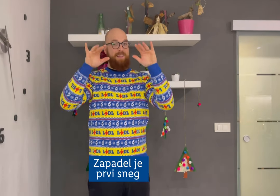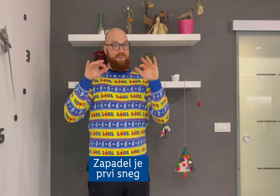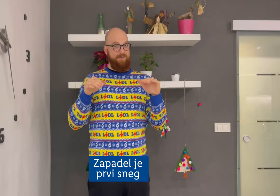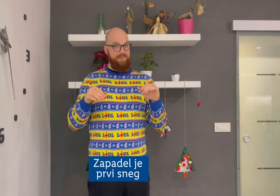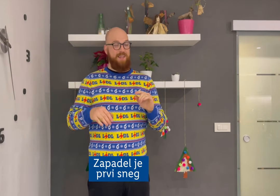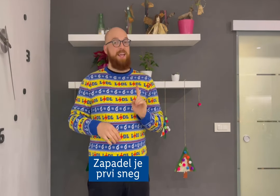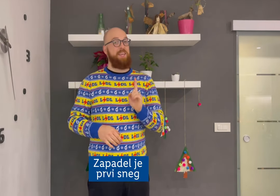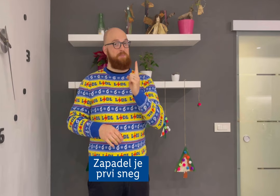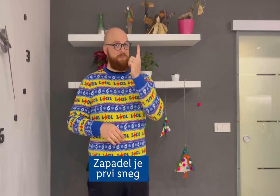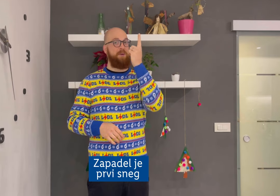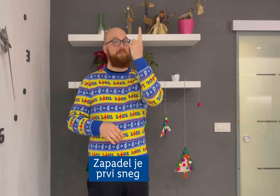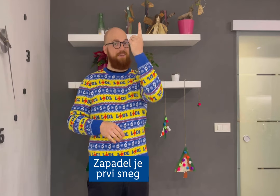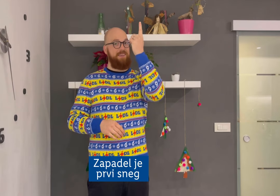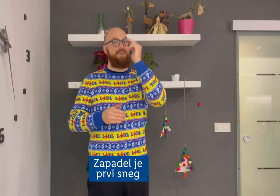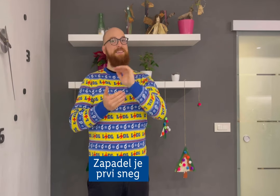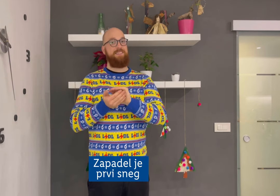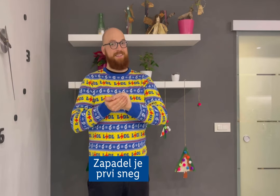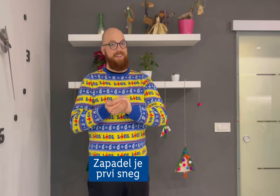Zapadel je prvi sneg.